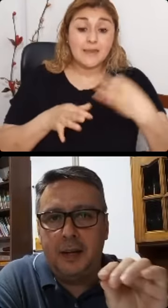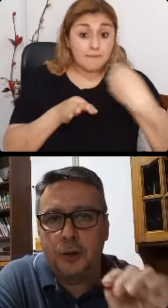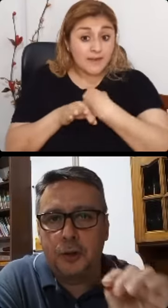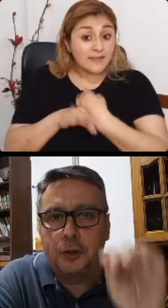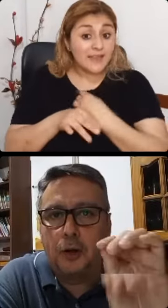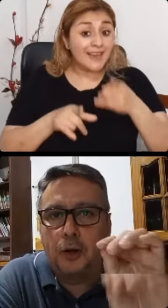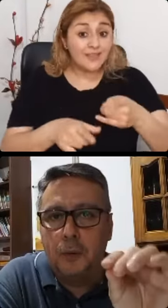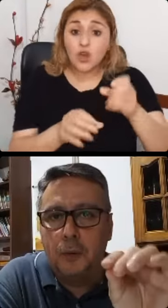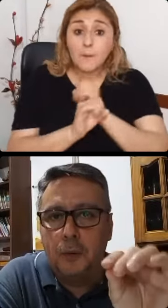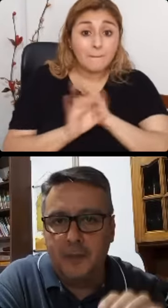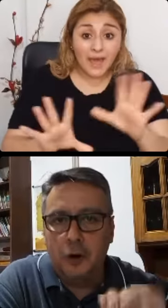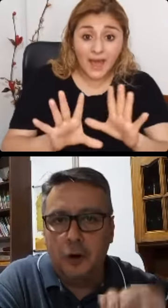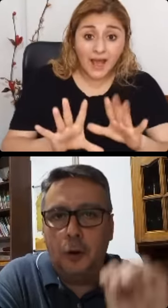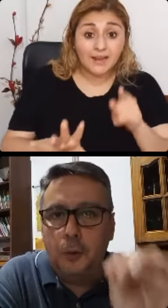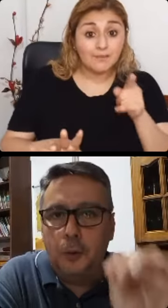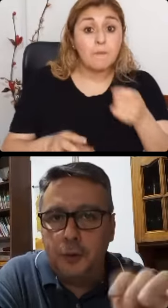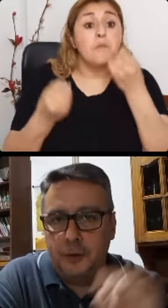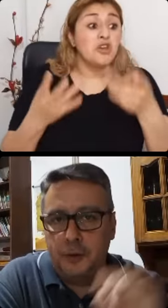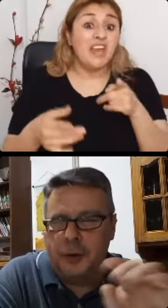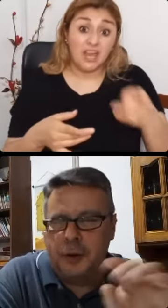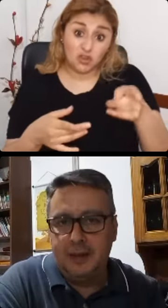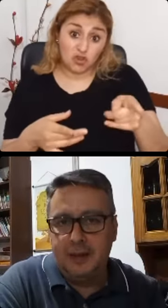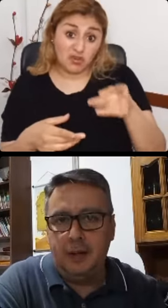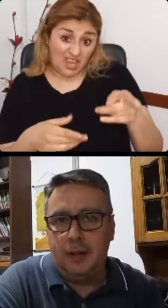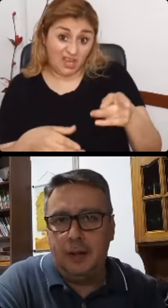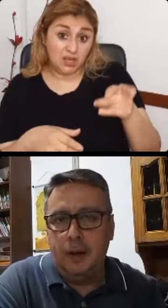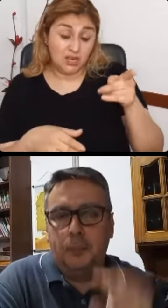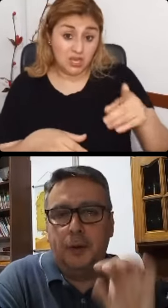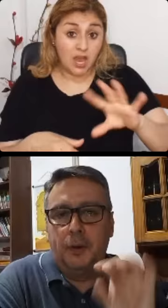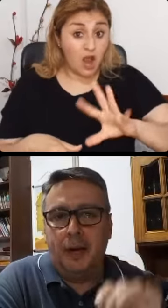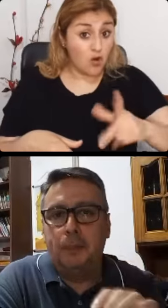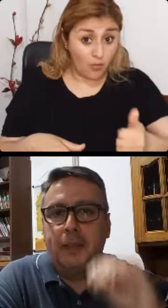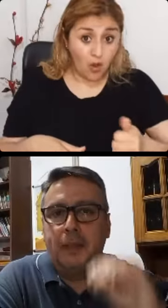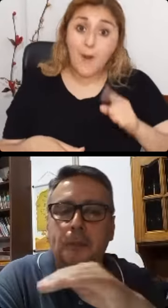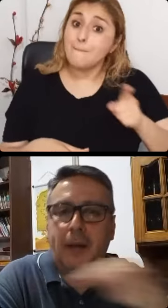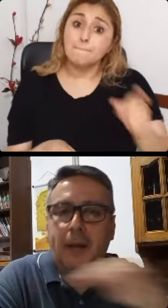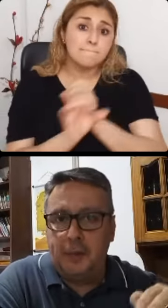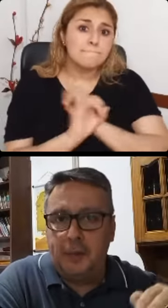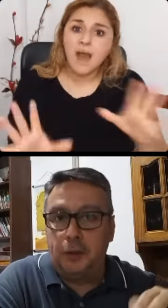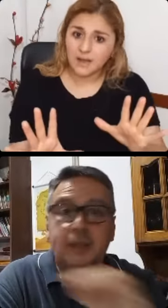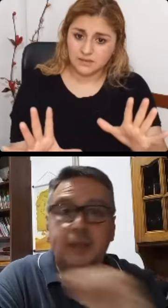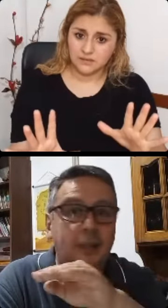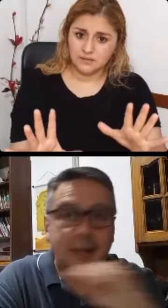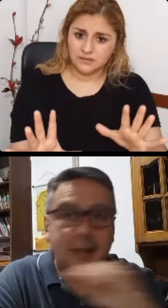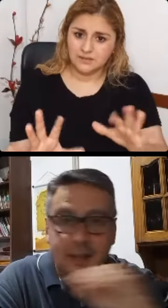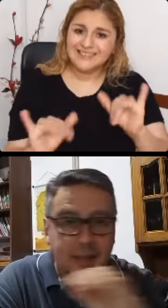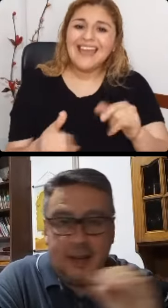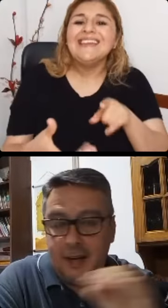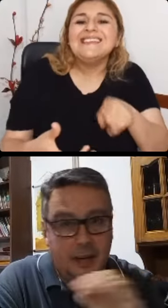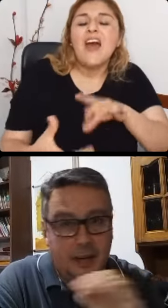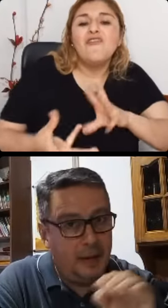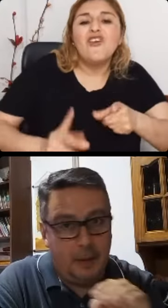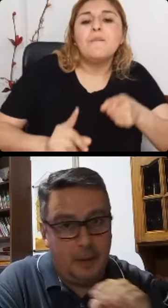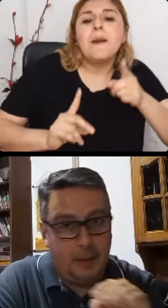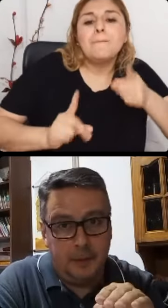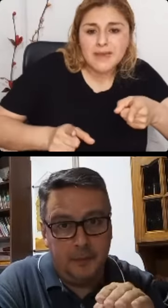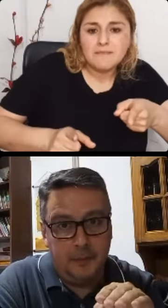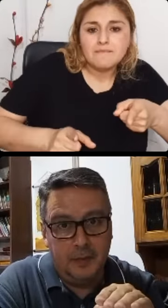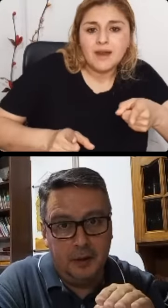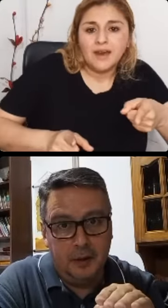llama a eso robo o hurto ¿sí? ¿por qué? porque hay un parámetro si no existiera ese